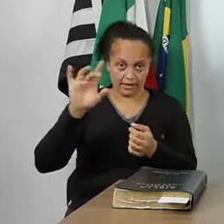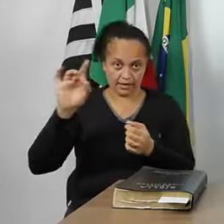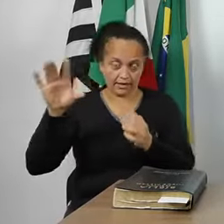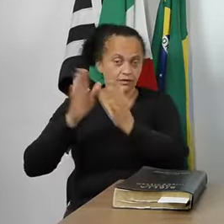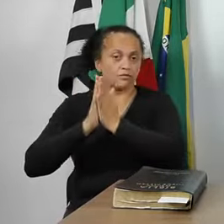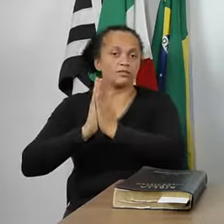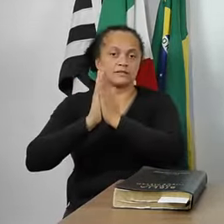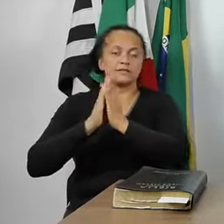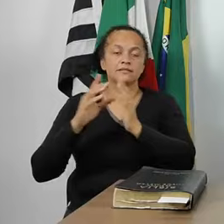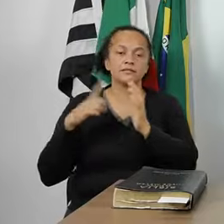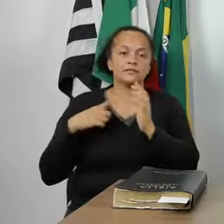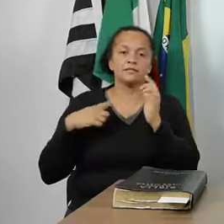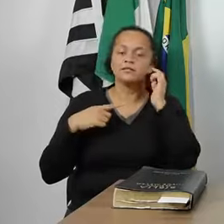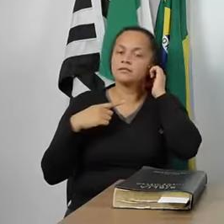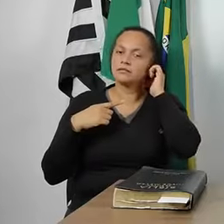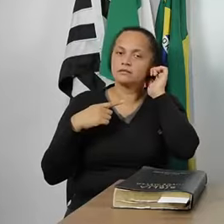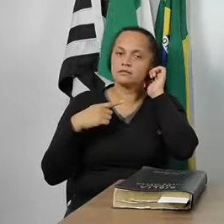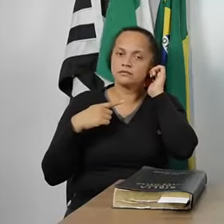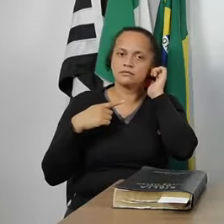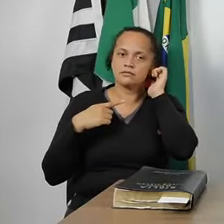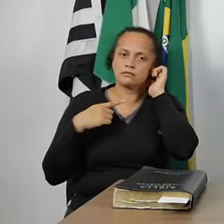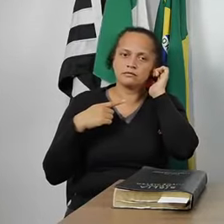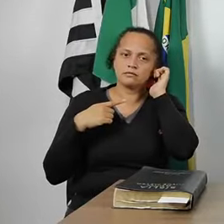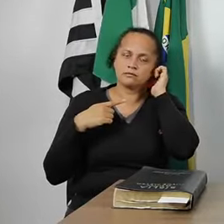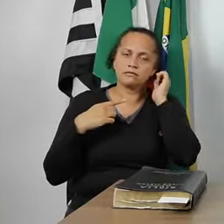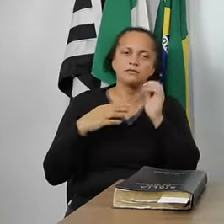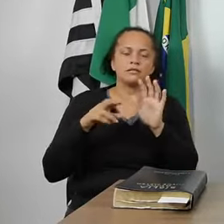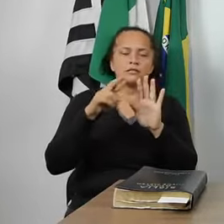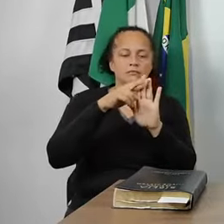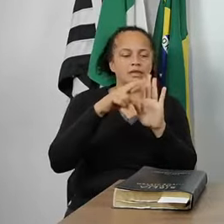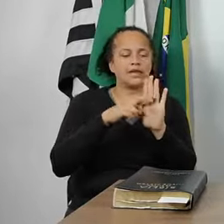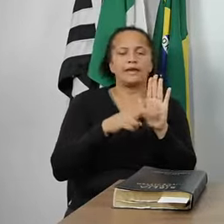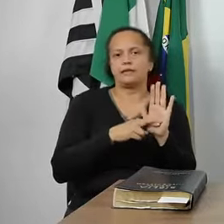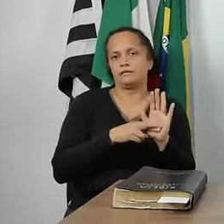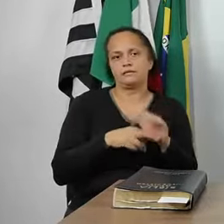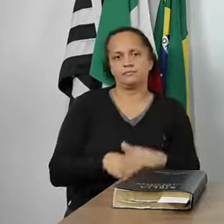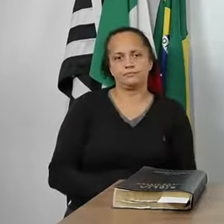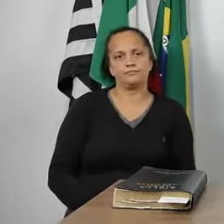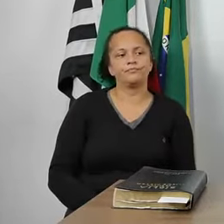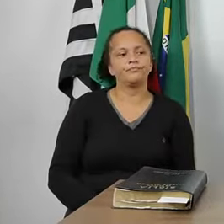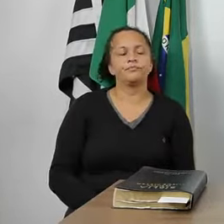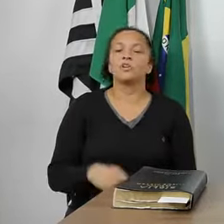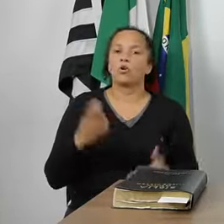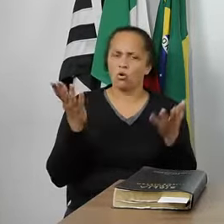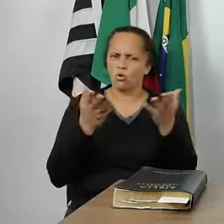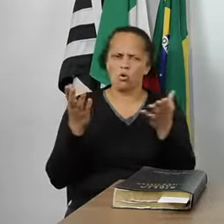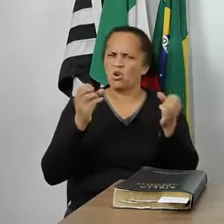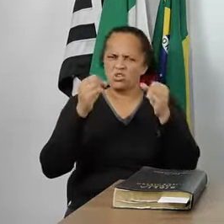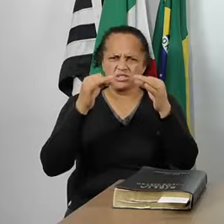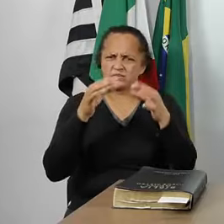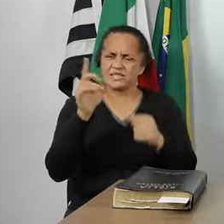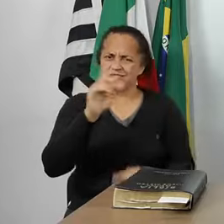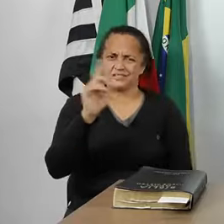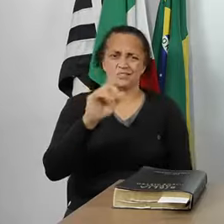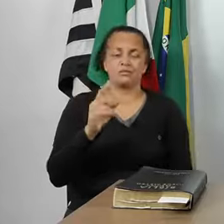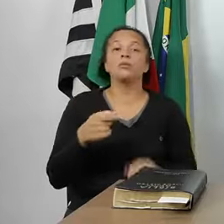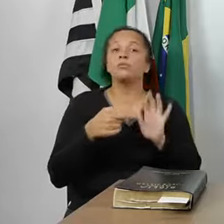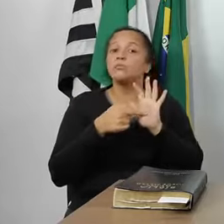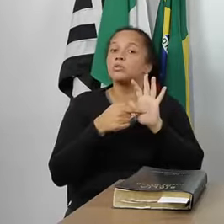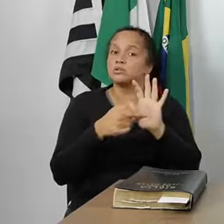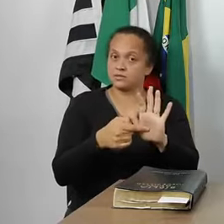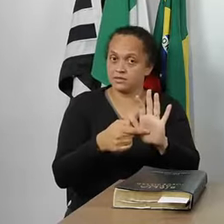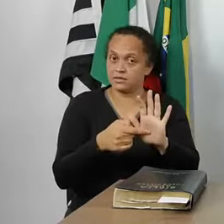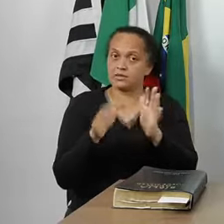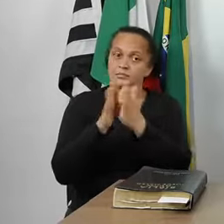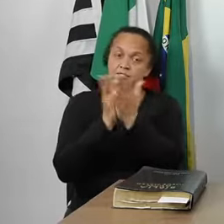orações. Quer dizer, cada oração tem a sua regra. Não vou falar sobre isso hoje, mas eu quero te mostrar que a Bíblia